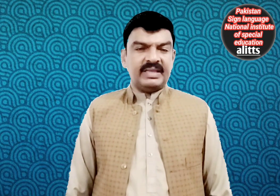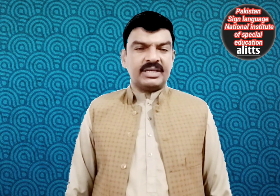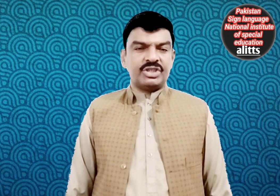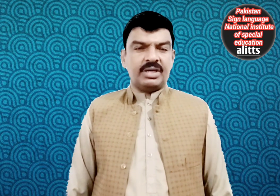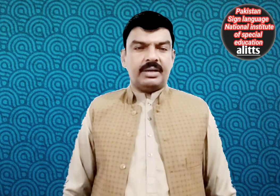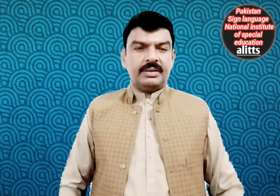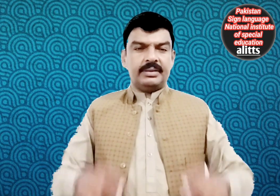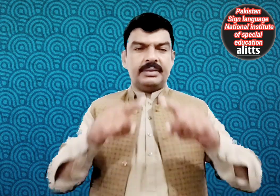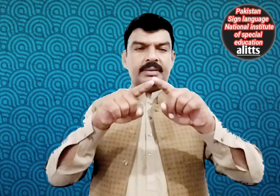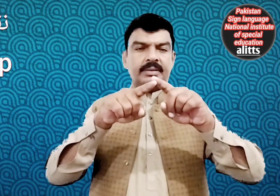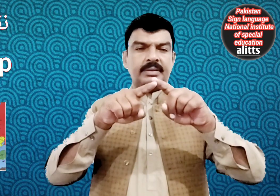नक्शा,